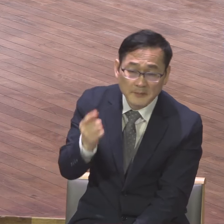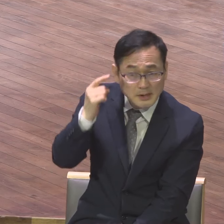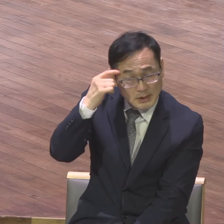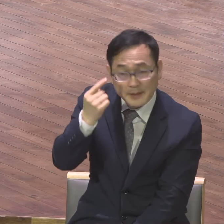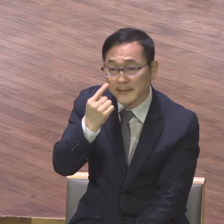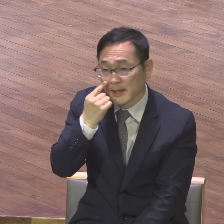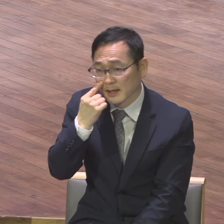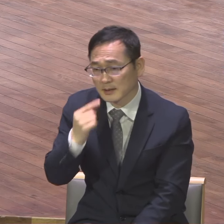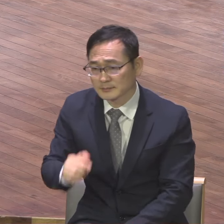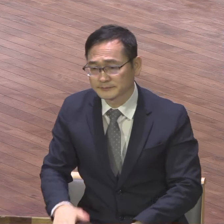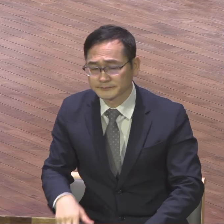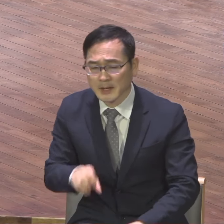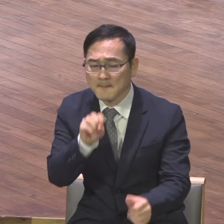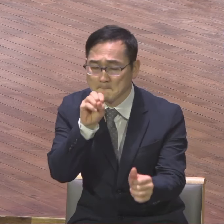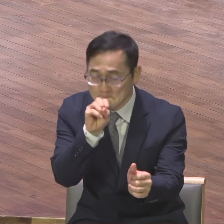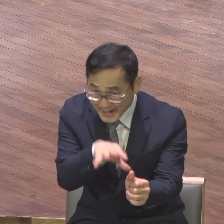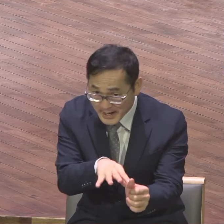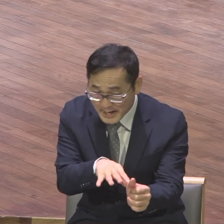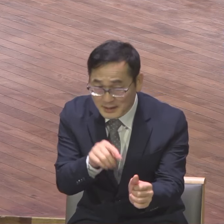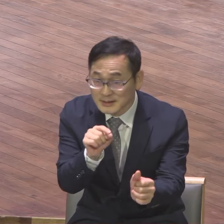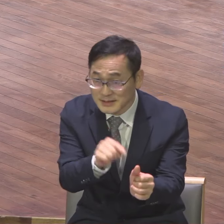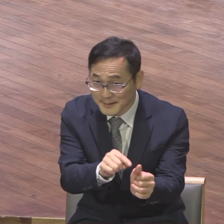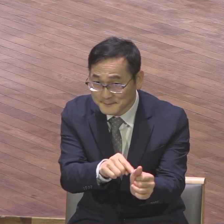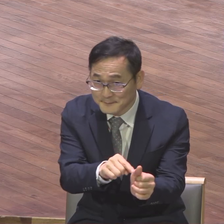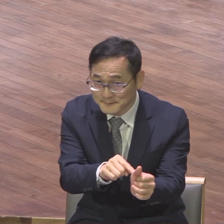나의 말 한마디가 그